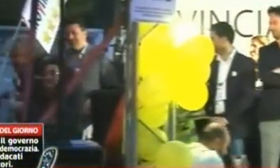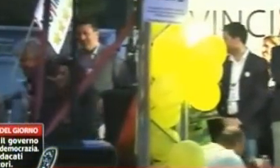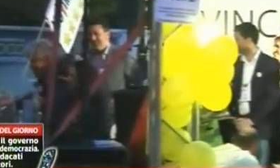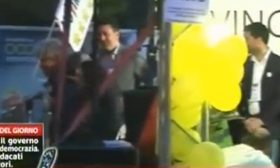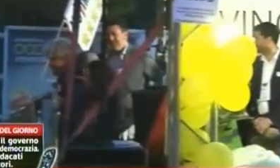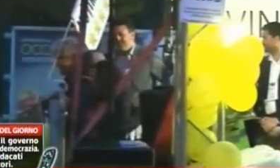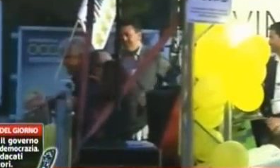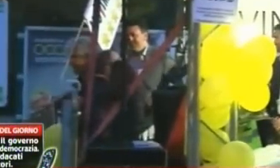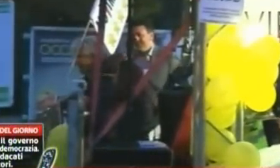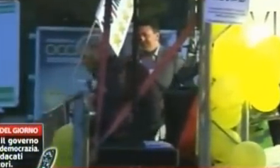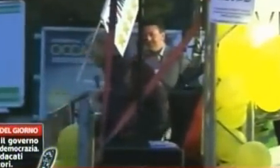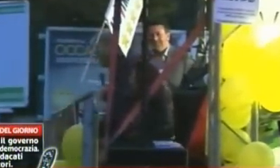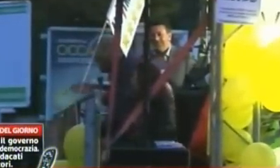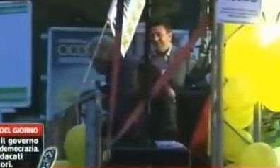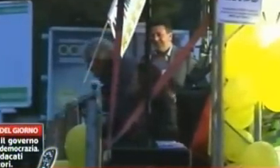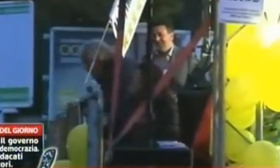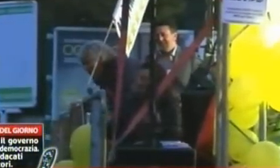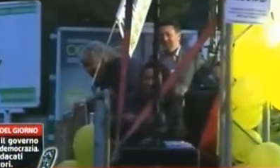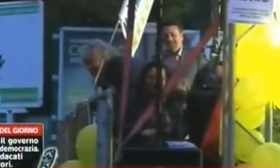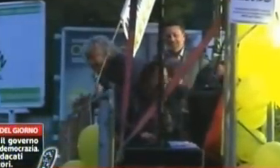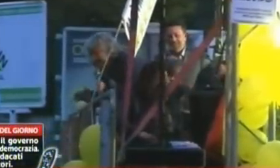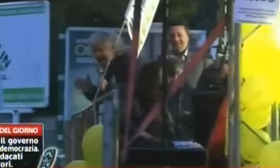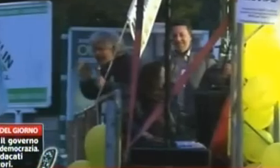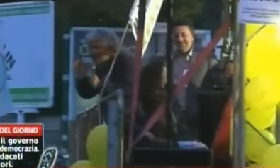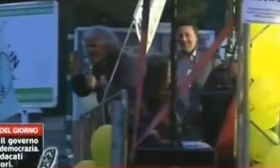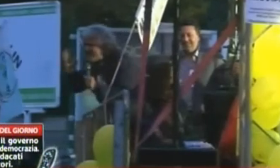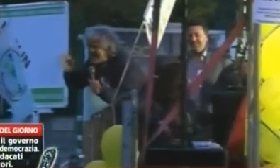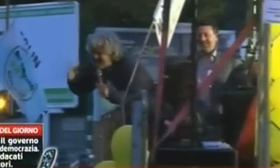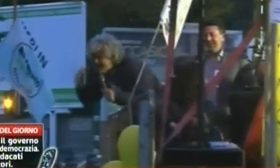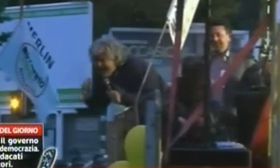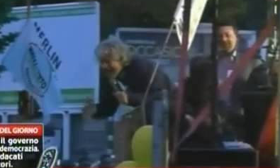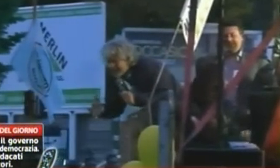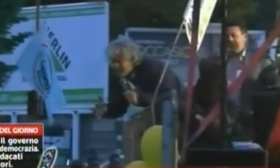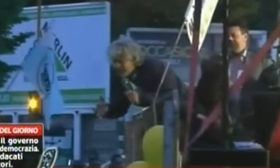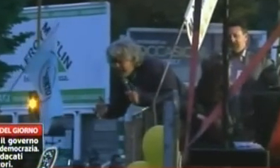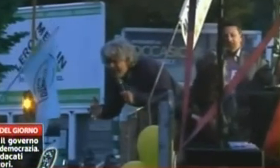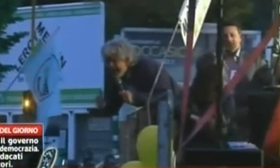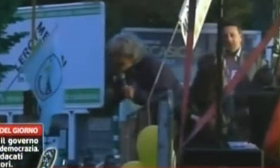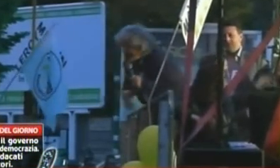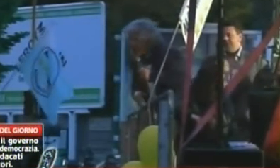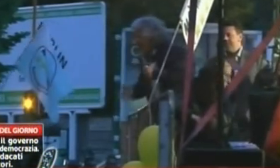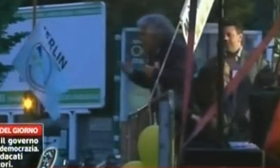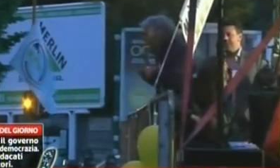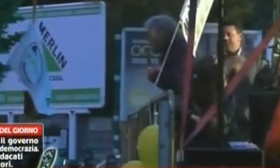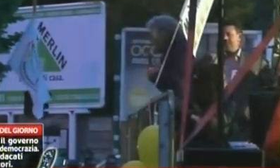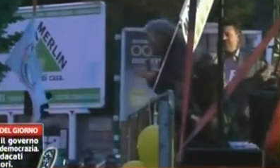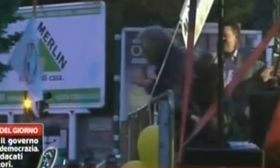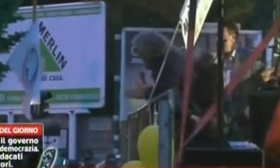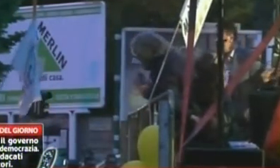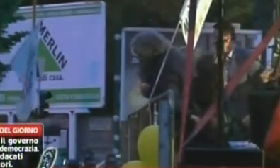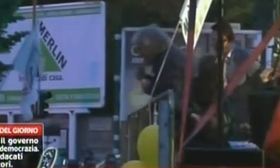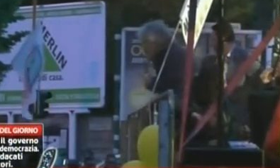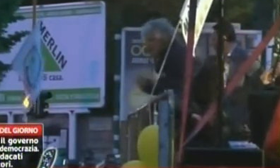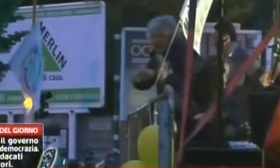faro, non ruba più. Noi non siamo più onesti degli altri, guardate che vi state sbagliando. Perché non è un pregio